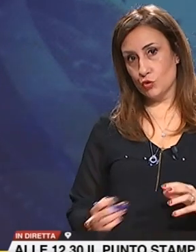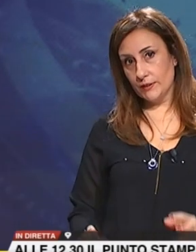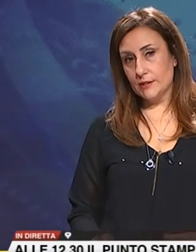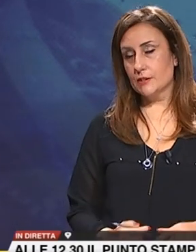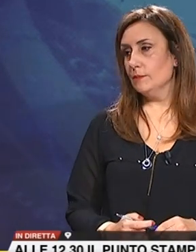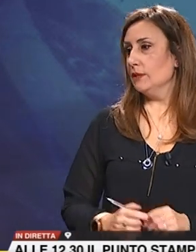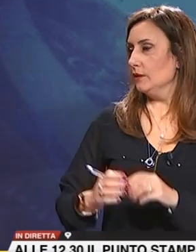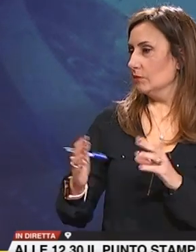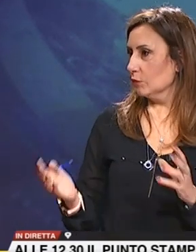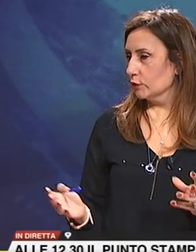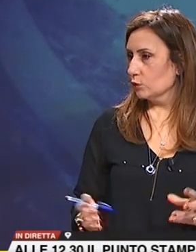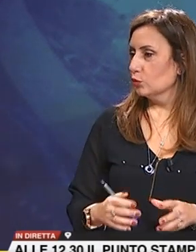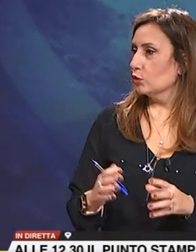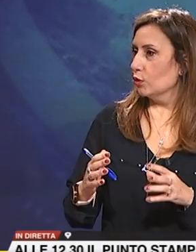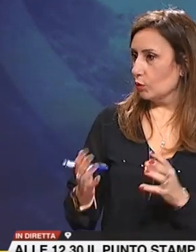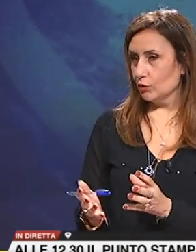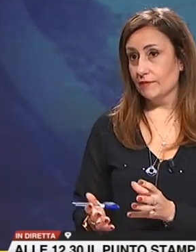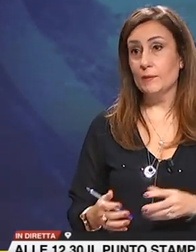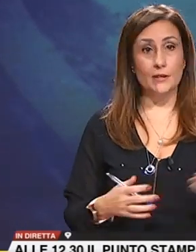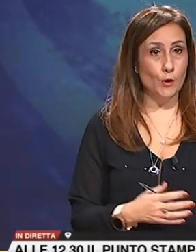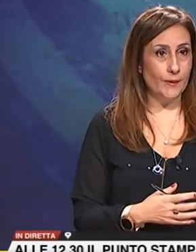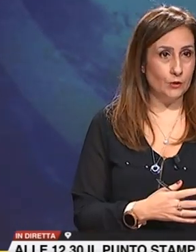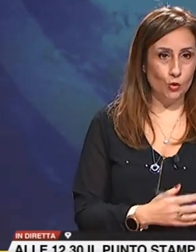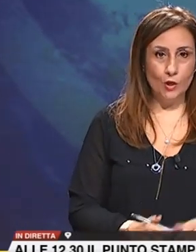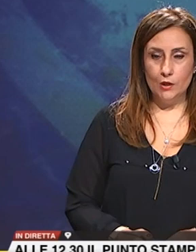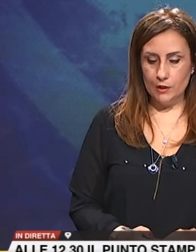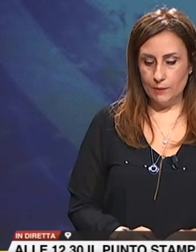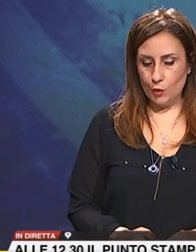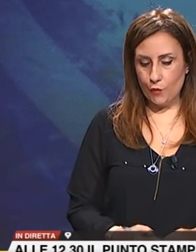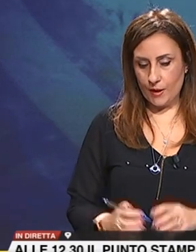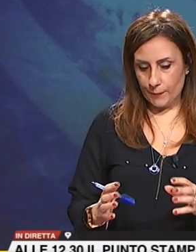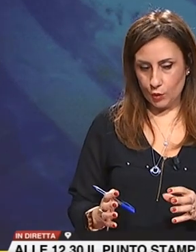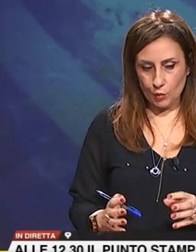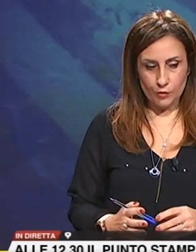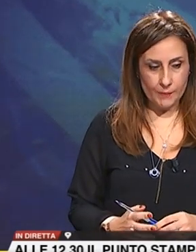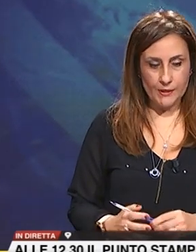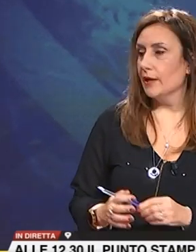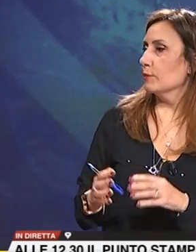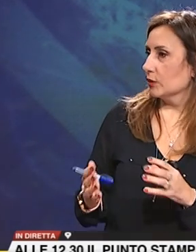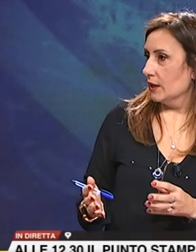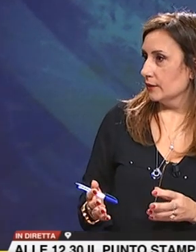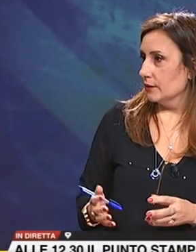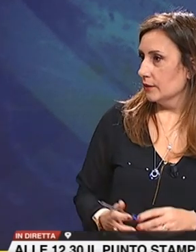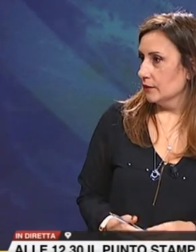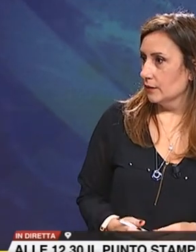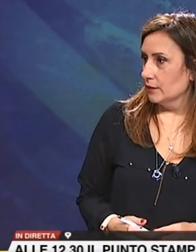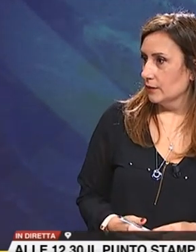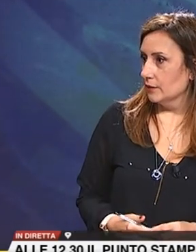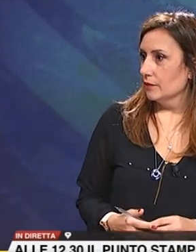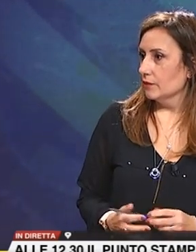spaccio, giovanissimi, oltretutto il ruolo della famiglia, ne abbiamo parlato poco fa, però il ruolo della famiglia che è importante